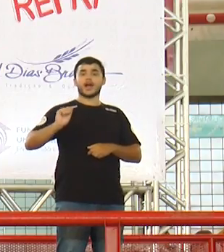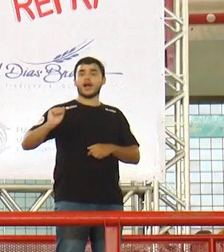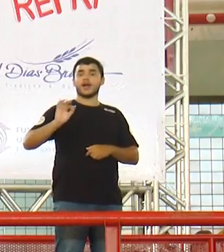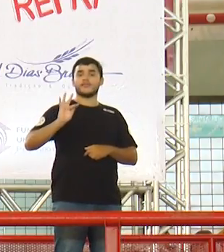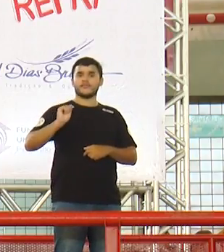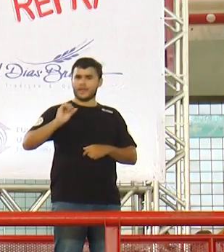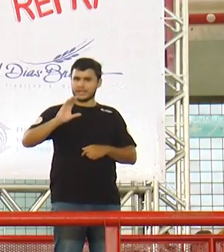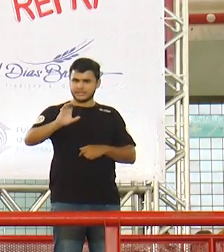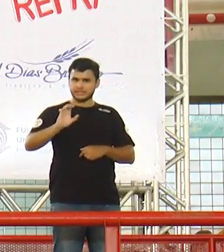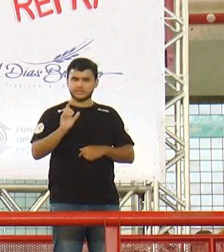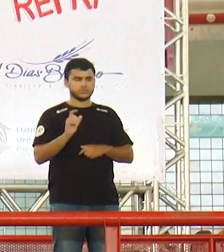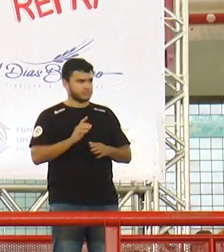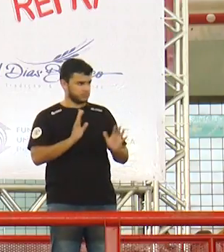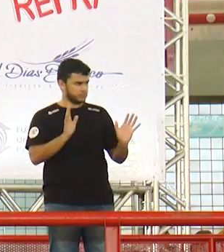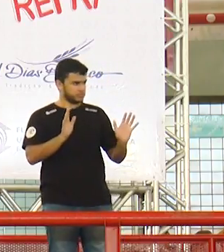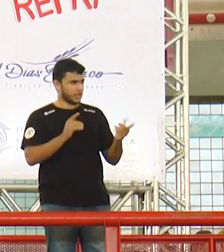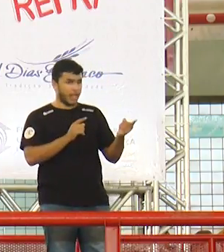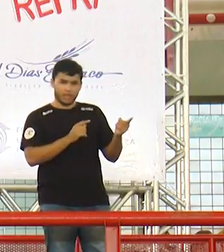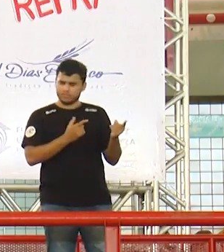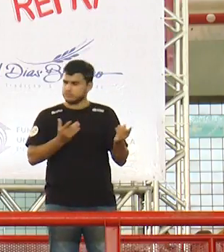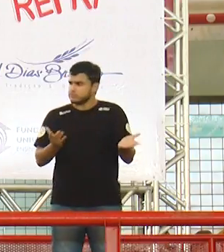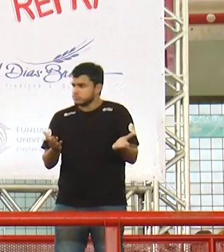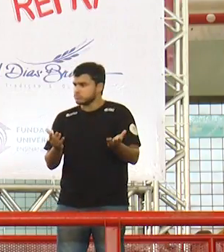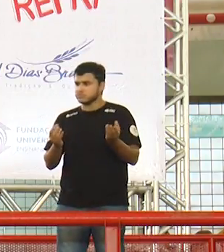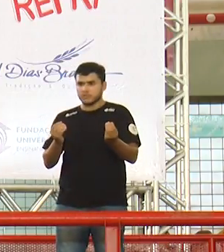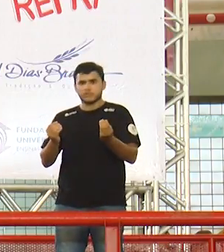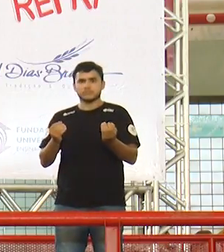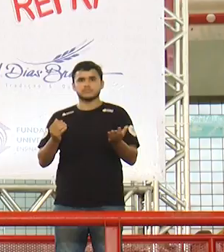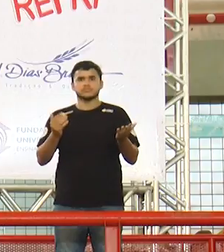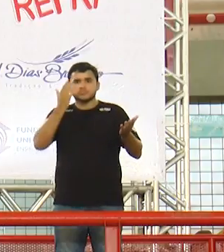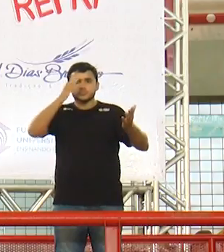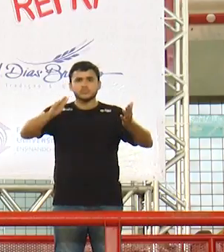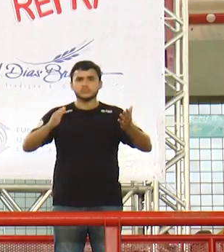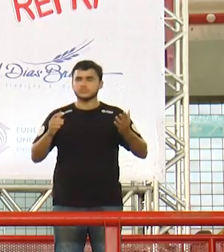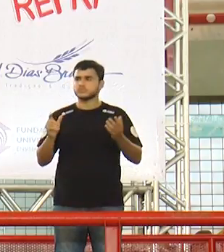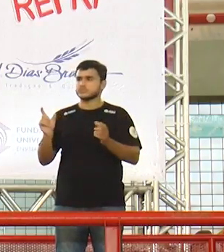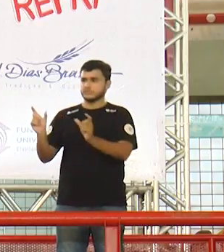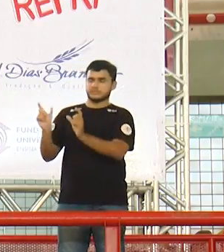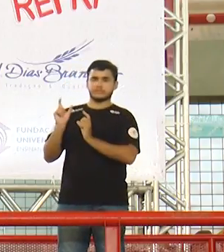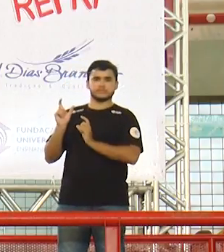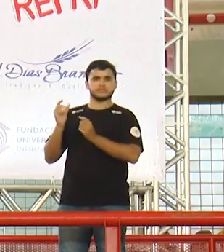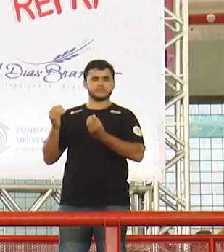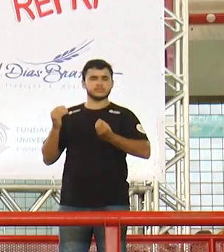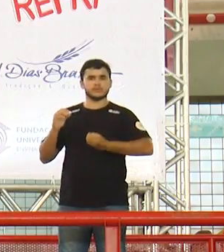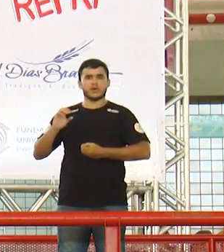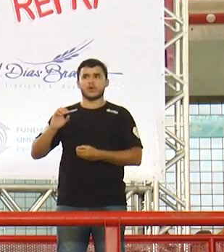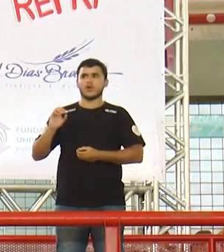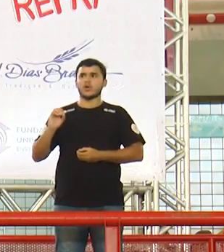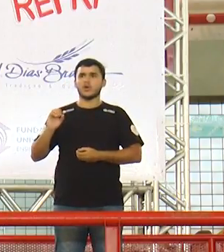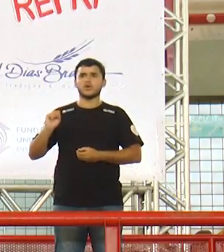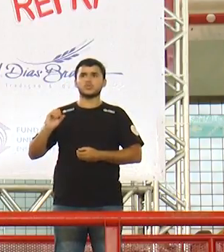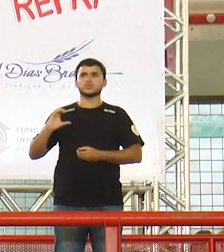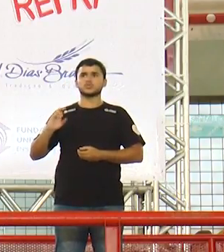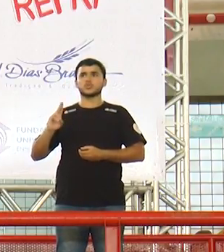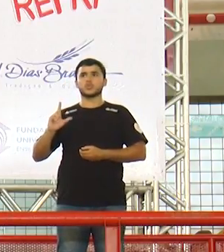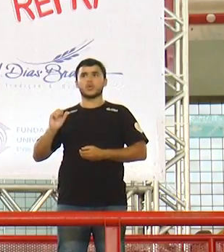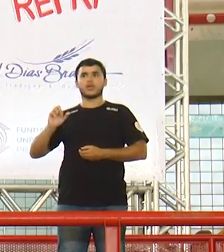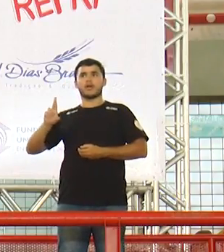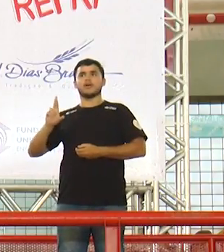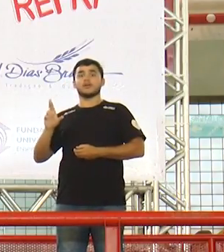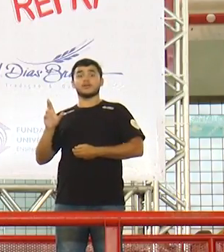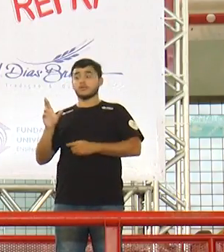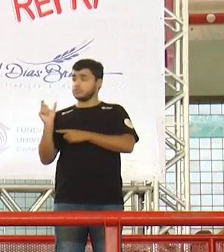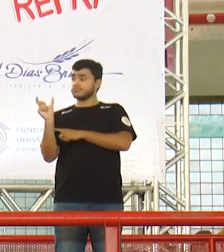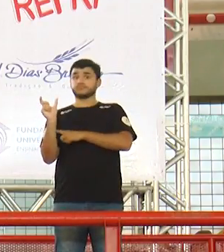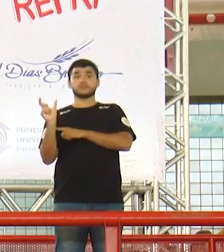que a pessoa vai oscular tua mãe. Tá pensando que eu saí de cá para ser osculada? E